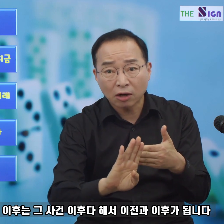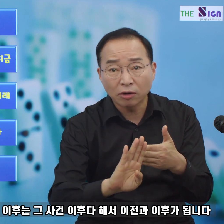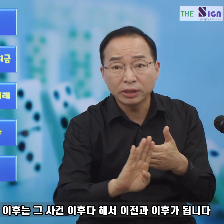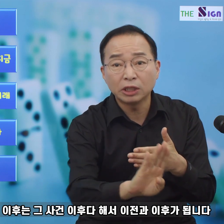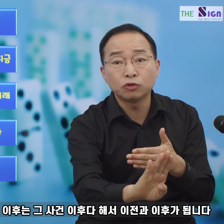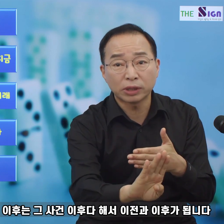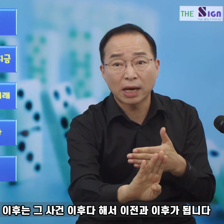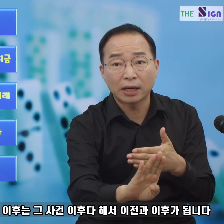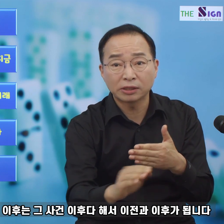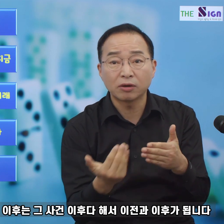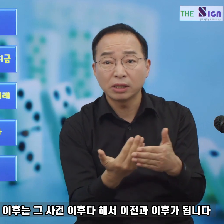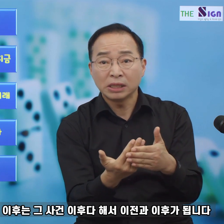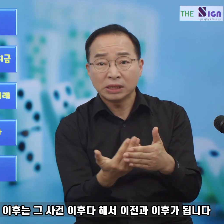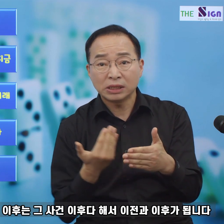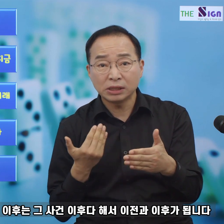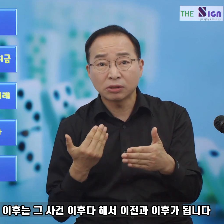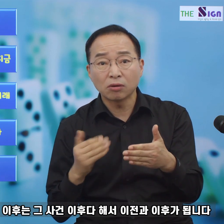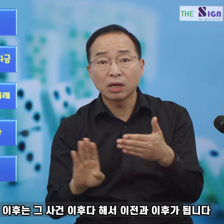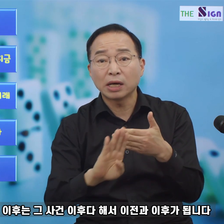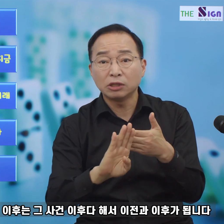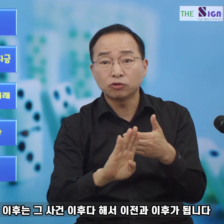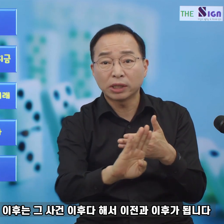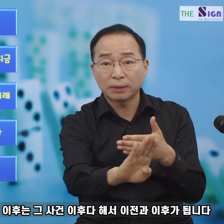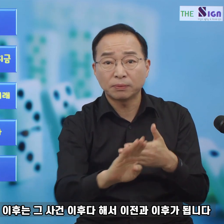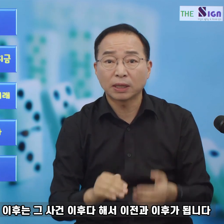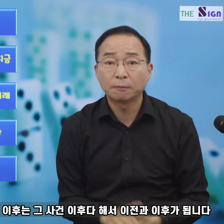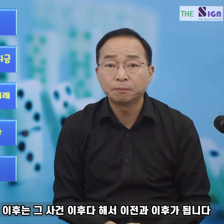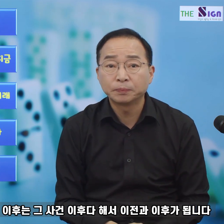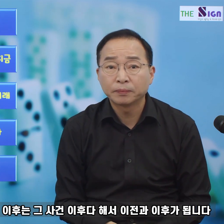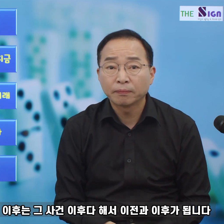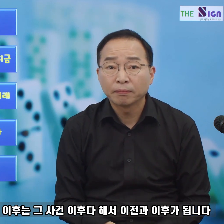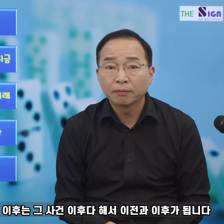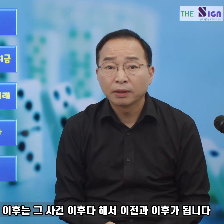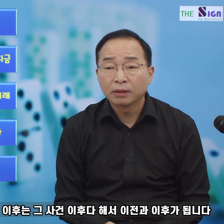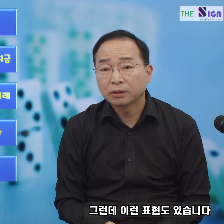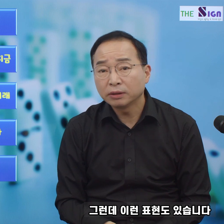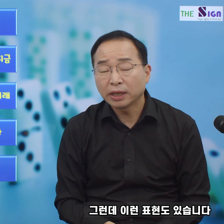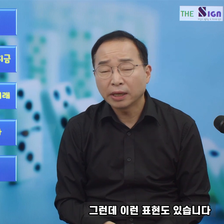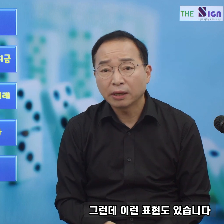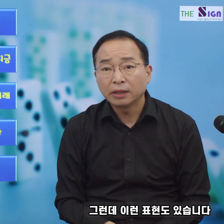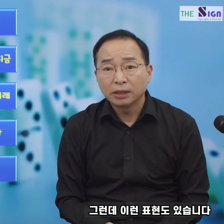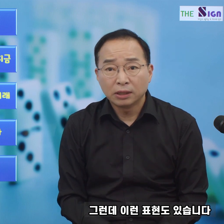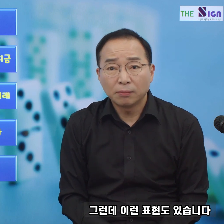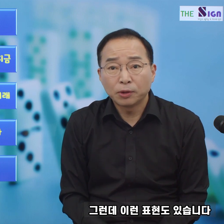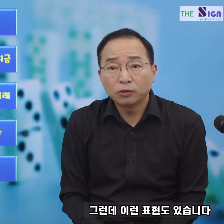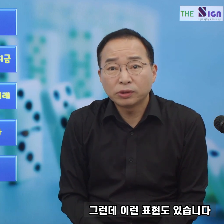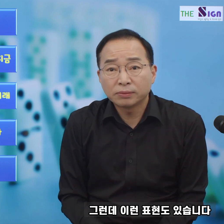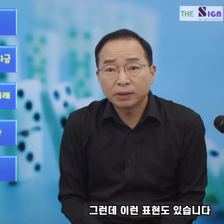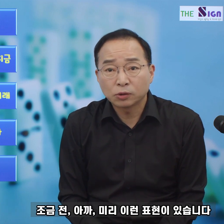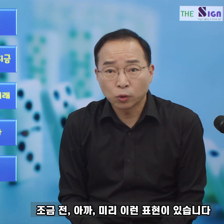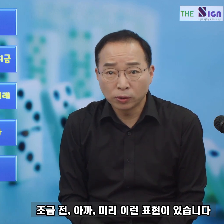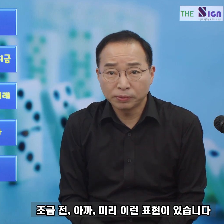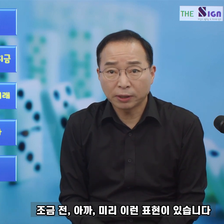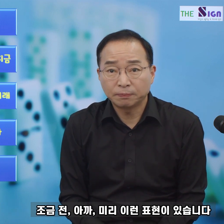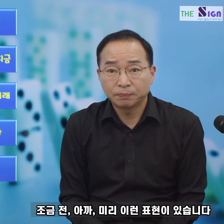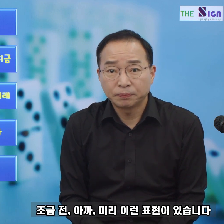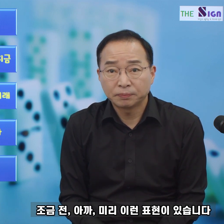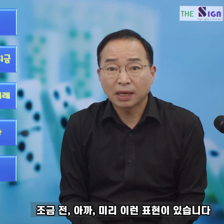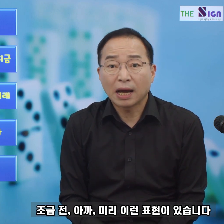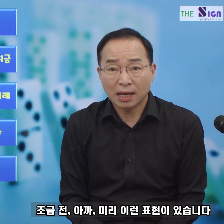사건 이후다 해서 이전과 이후가 됩니다. 그런데 이런 표현도 있습니다. 조금 전,